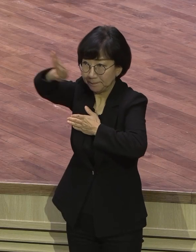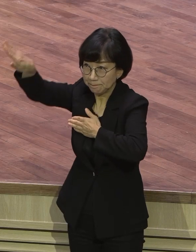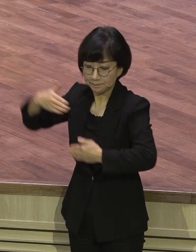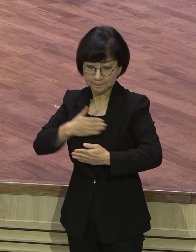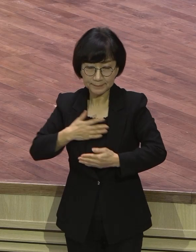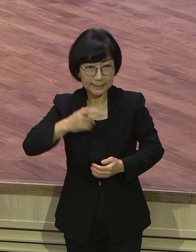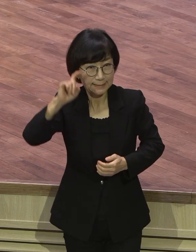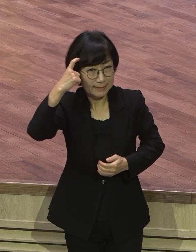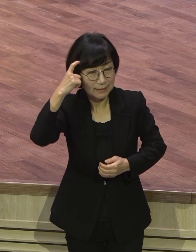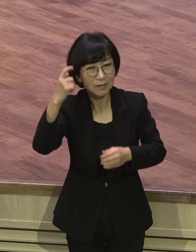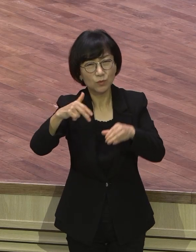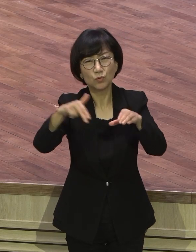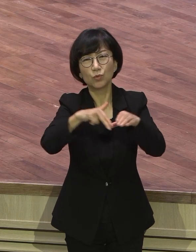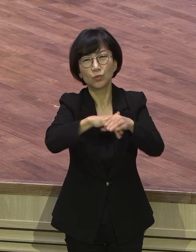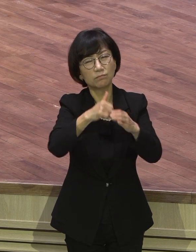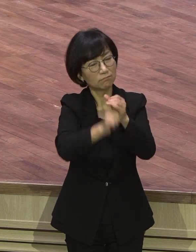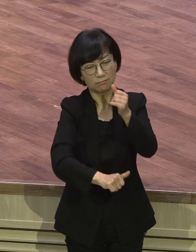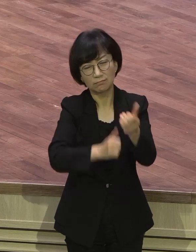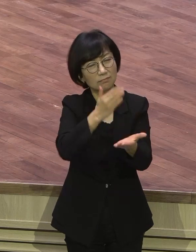종교에 빠져가지고